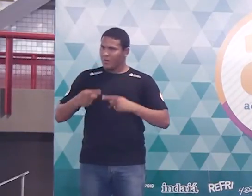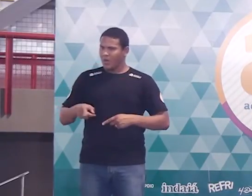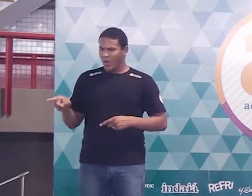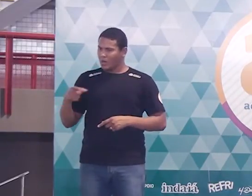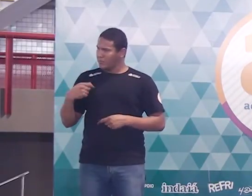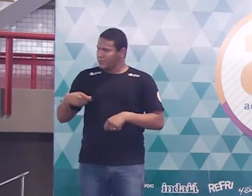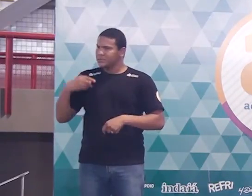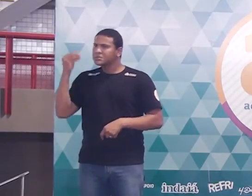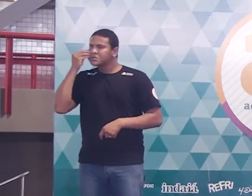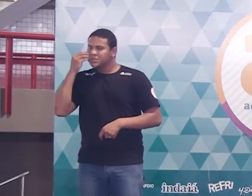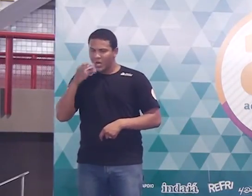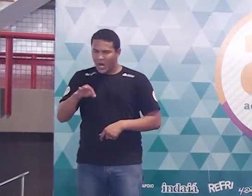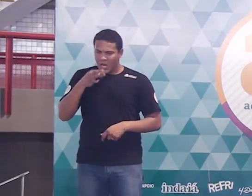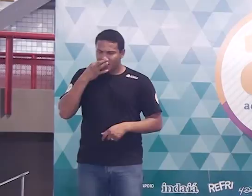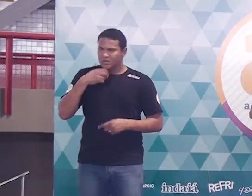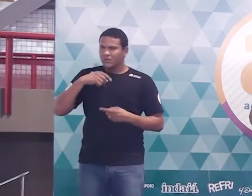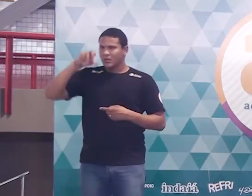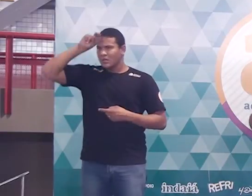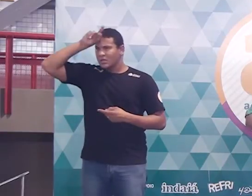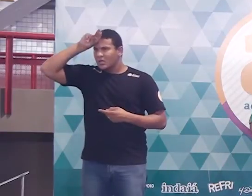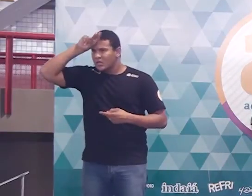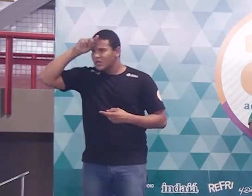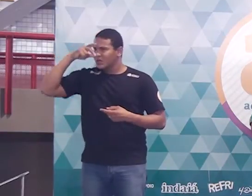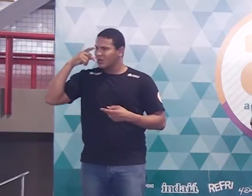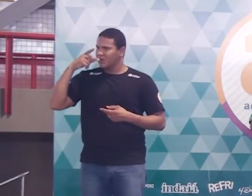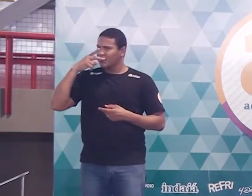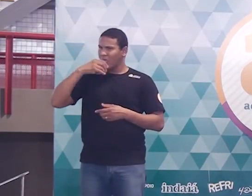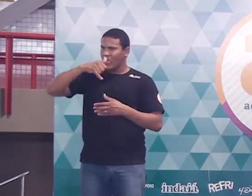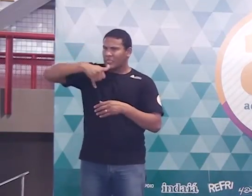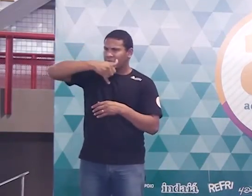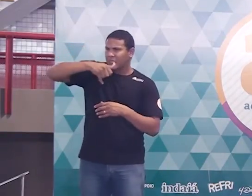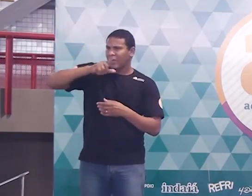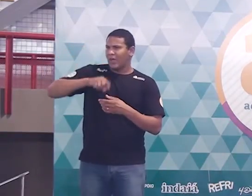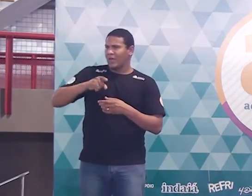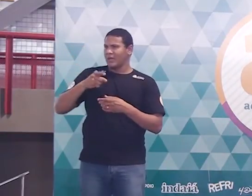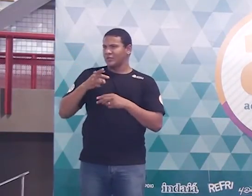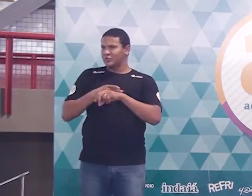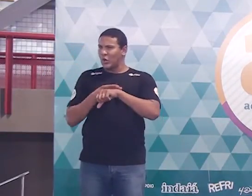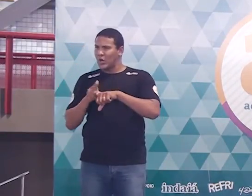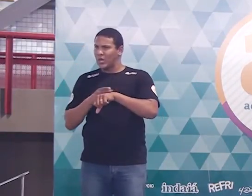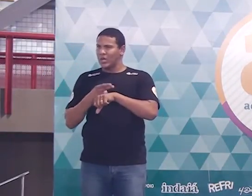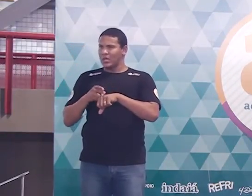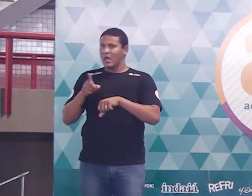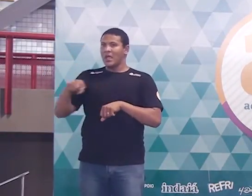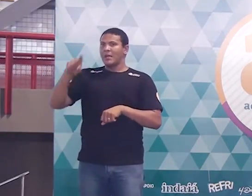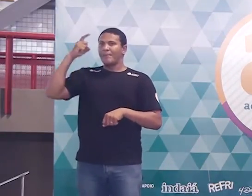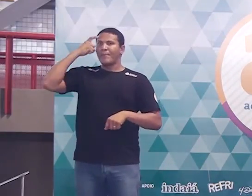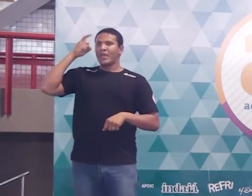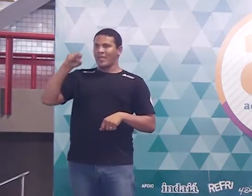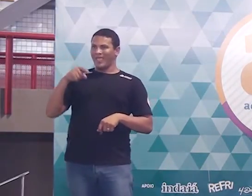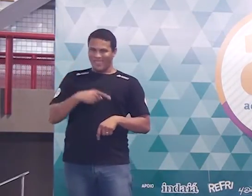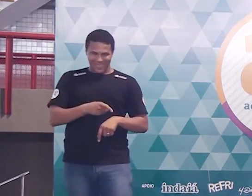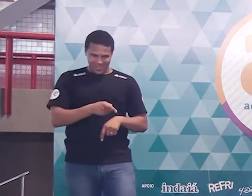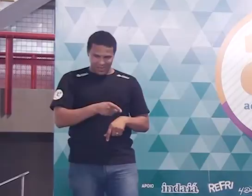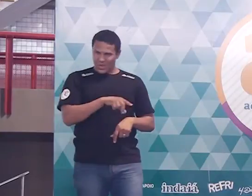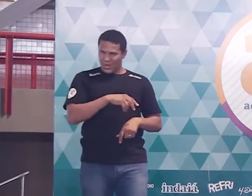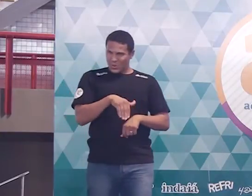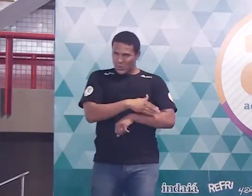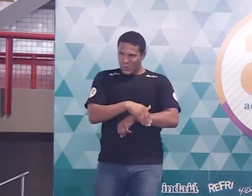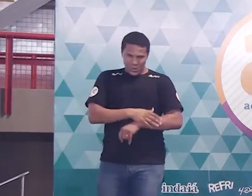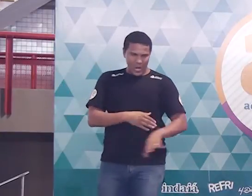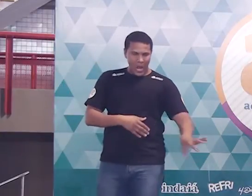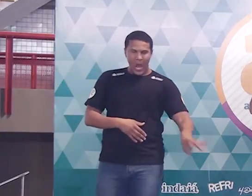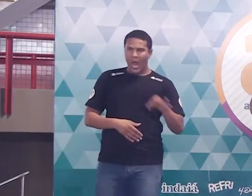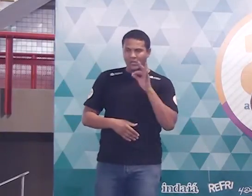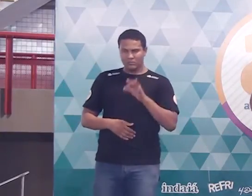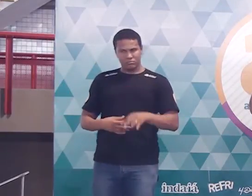bernes, umas baratinhas lá com cobertura de chocolate e tal. Não é essa barata que você encontra no meio da rua, não. Agora,